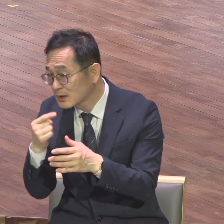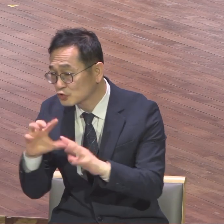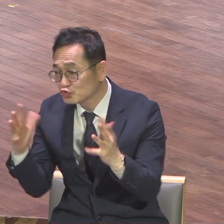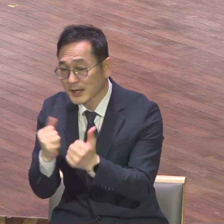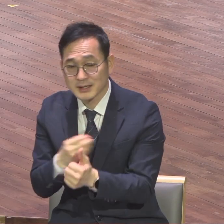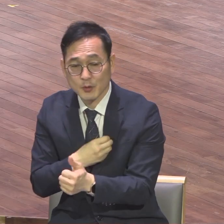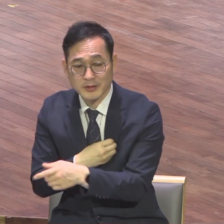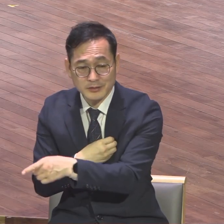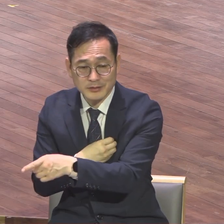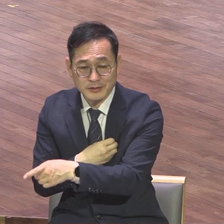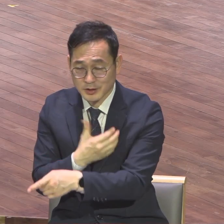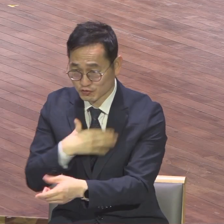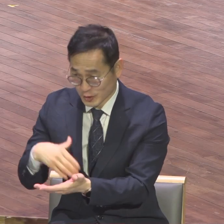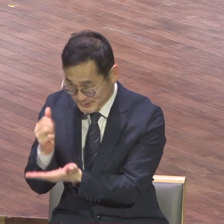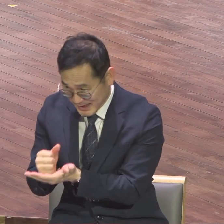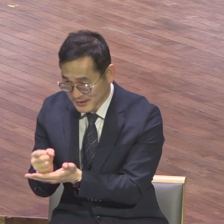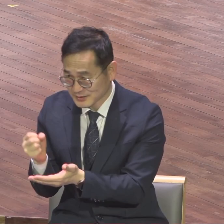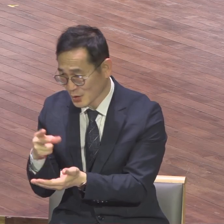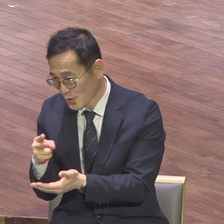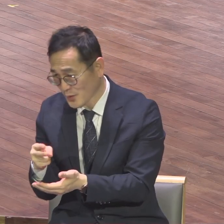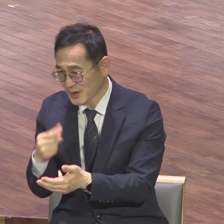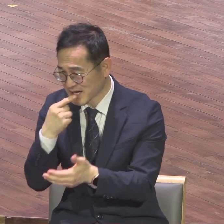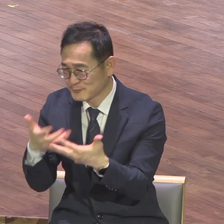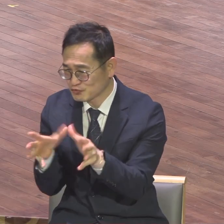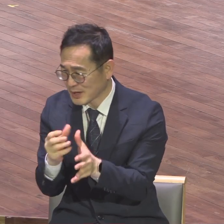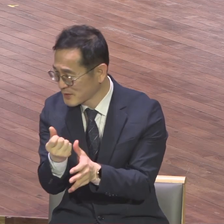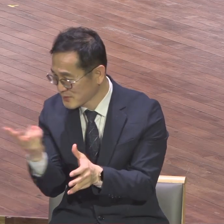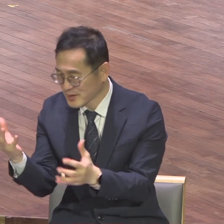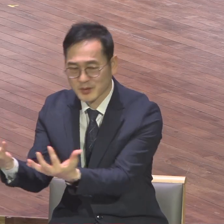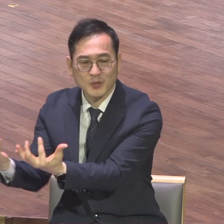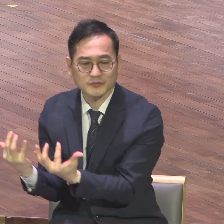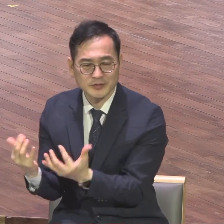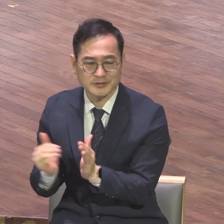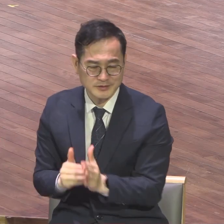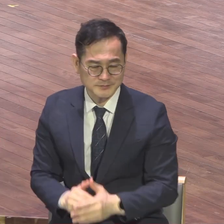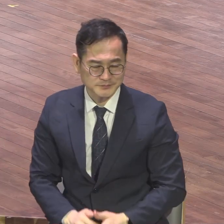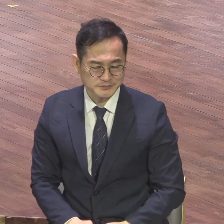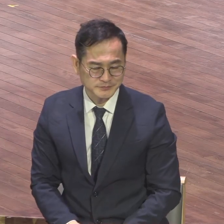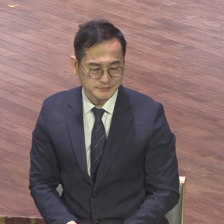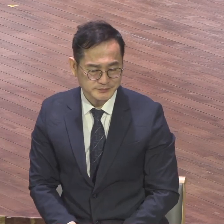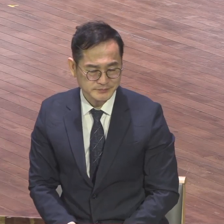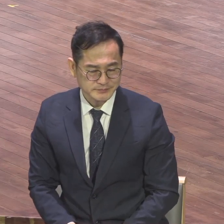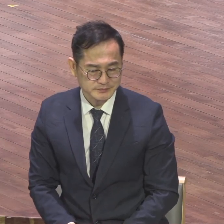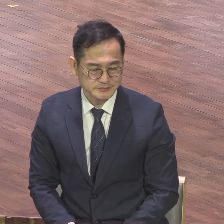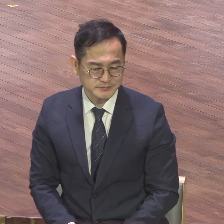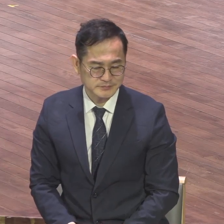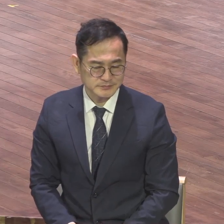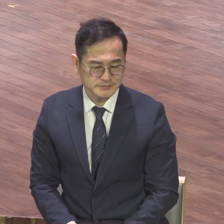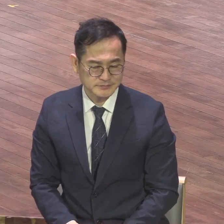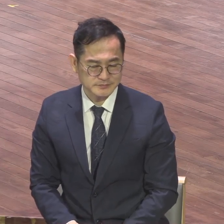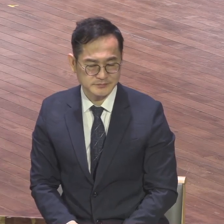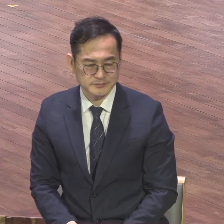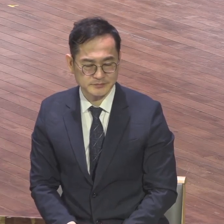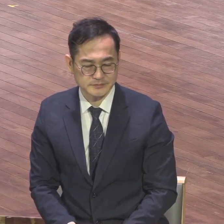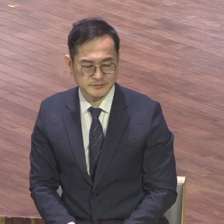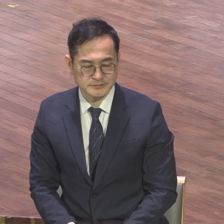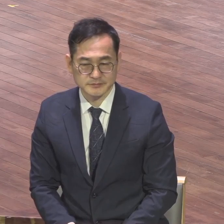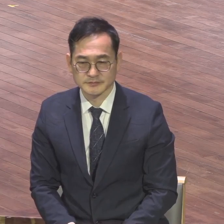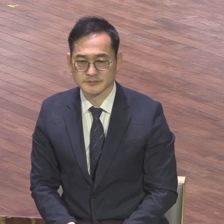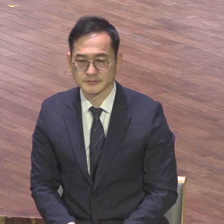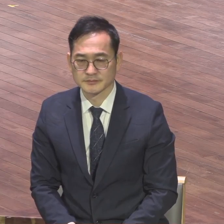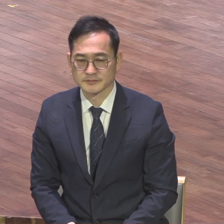저 구청장님하고 지금 몇 분 오셨어요. 오셔서 차를 아침에 한잔하고 내려오셨는데